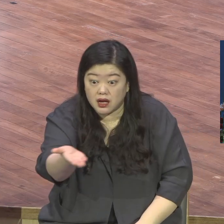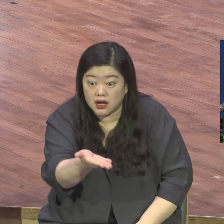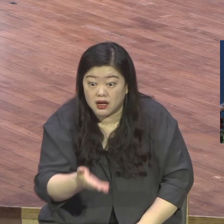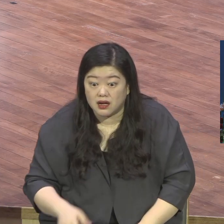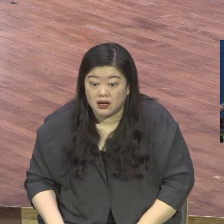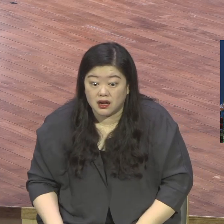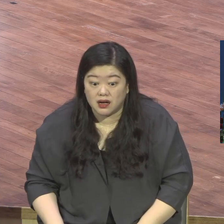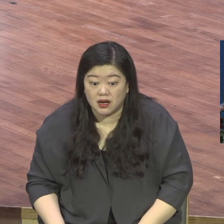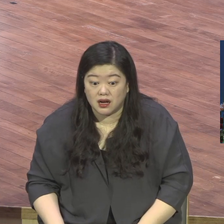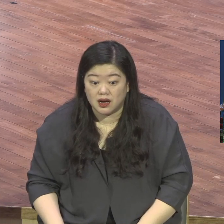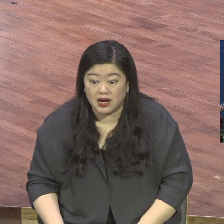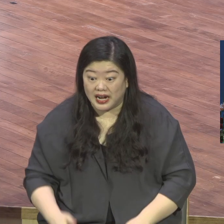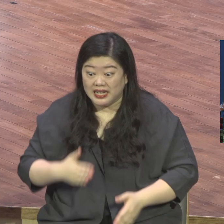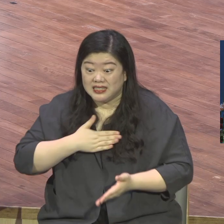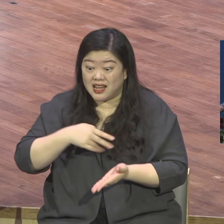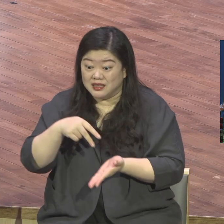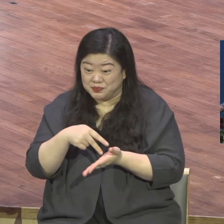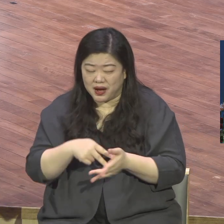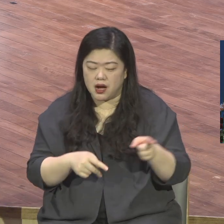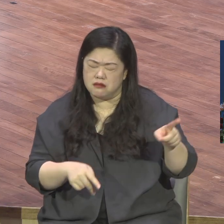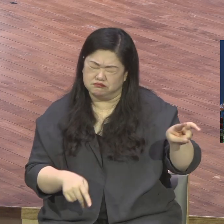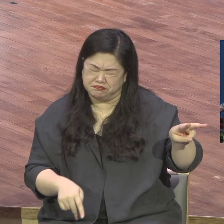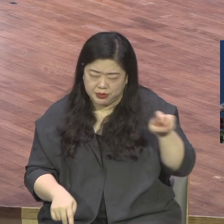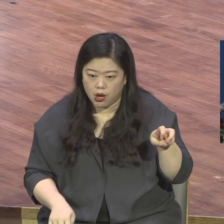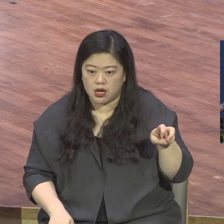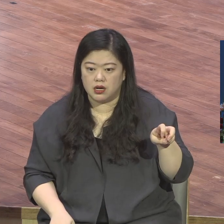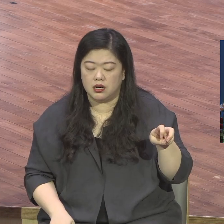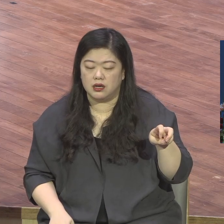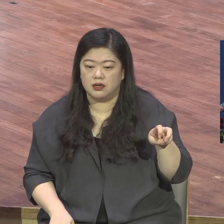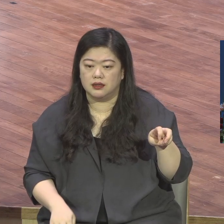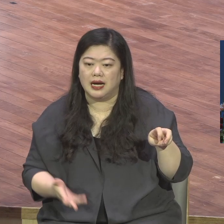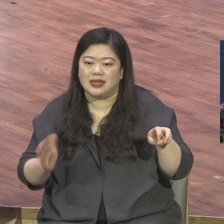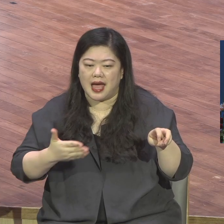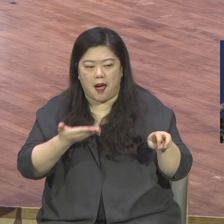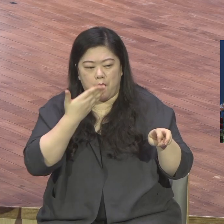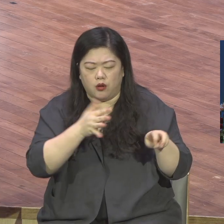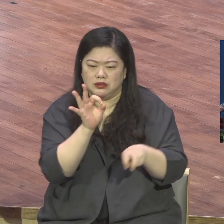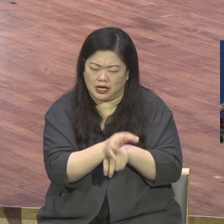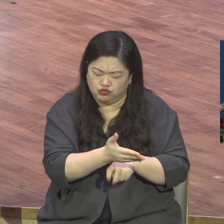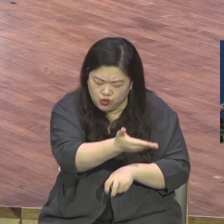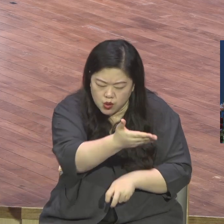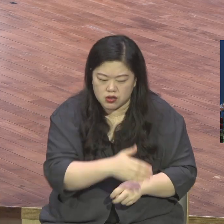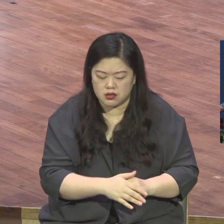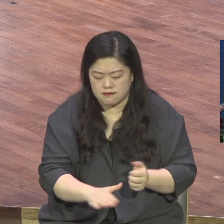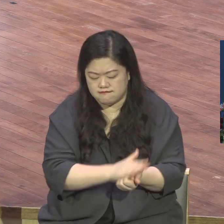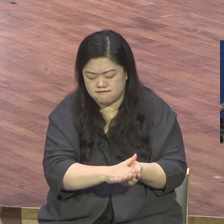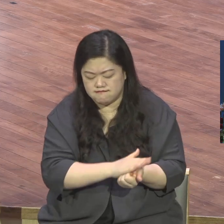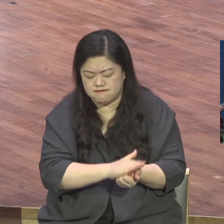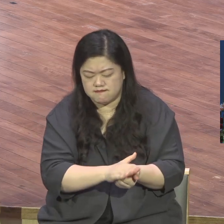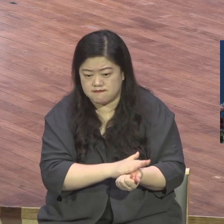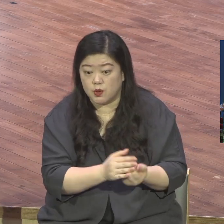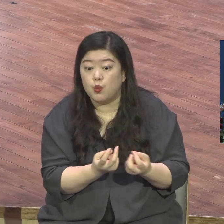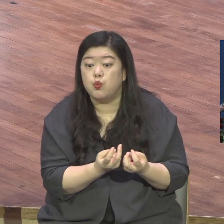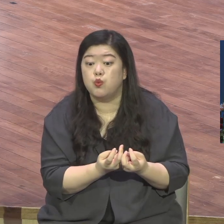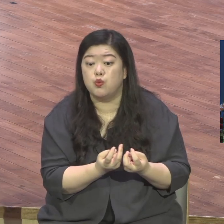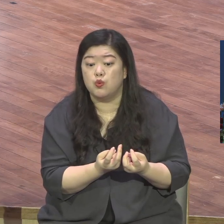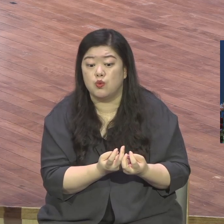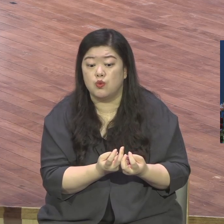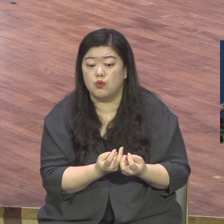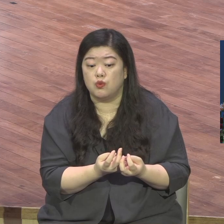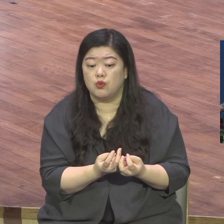모든 나를 넘어서야 돼요. 나를 초월해야 됩니다. 이 신앙생활은 그리스도의 성품으로 하나하나씩 조금씩